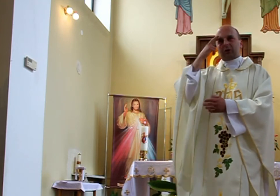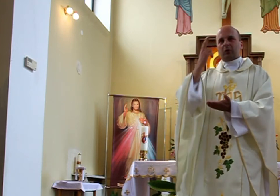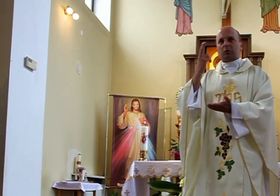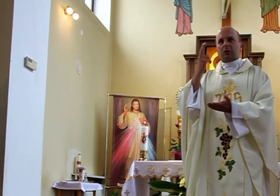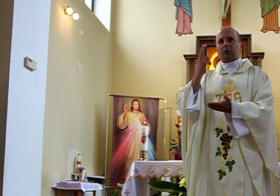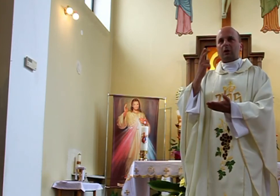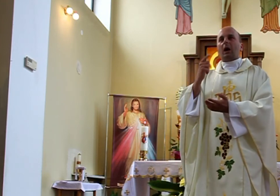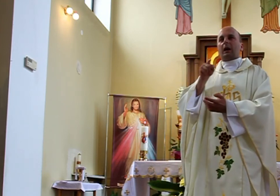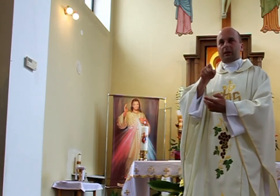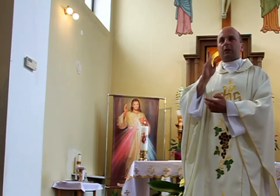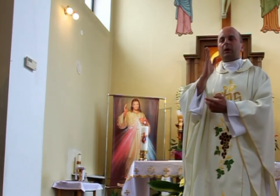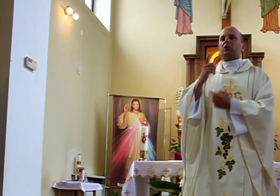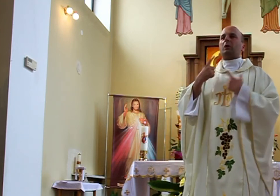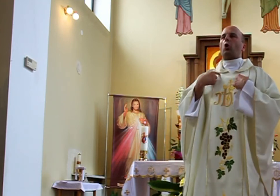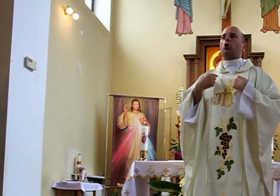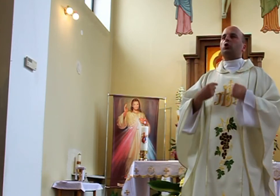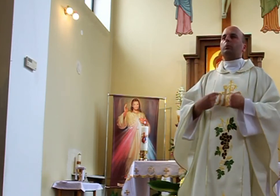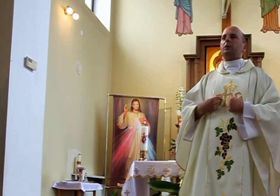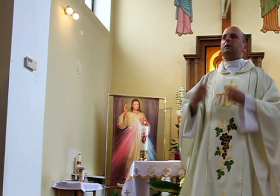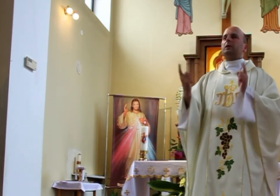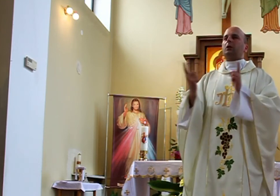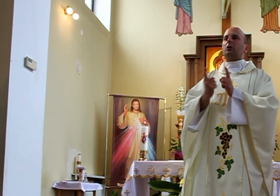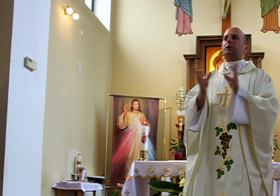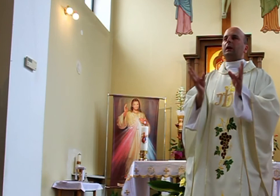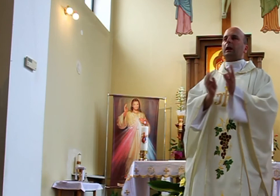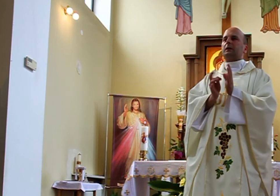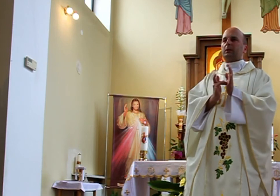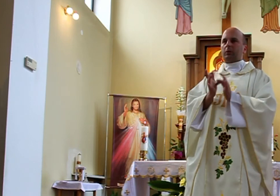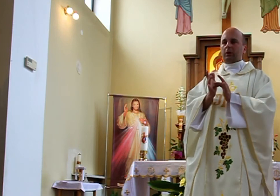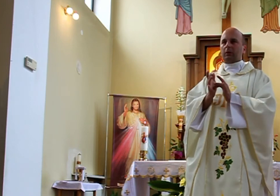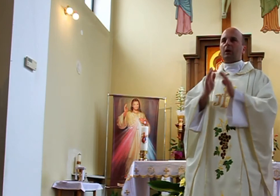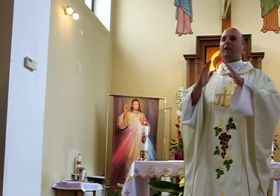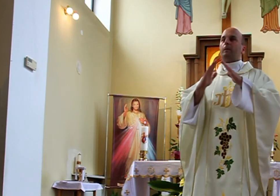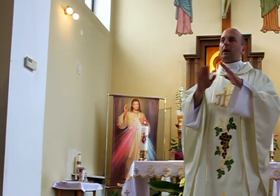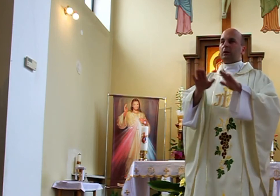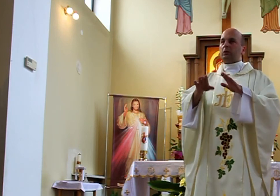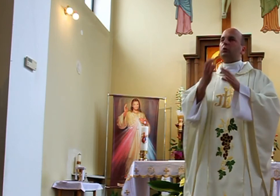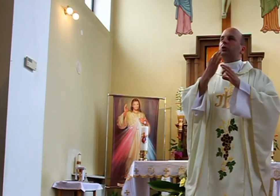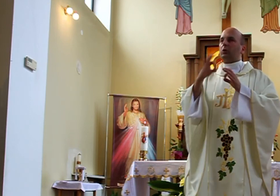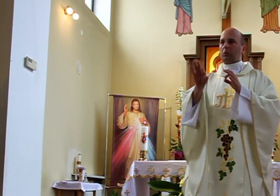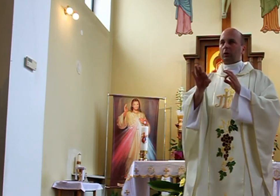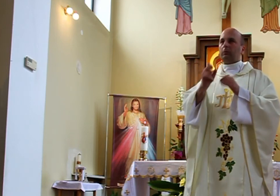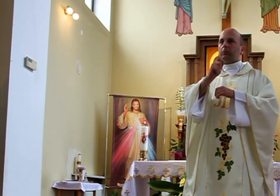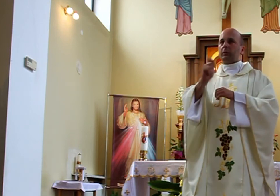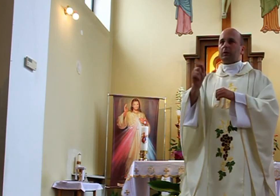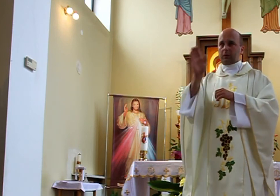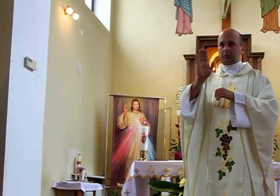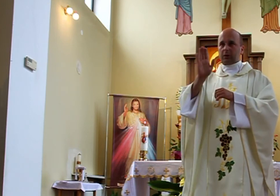nie rozumieć, ale Ty będziesz miał osobisty kontakt razem z Bogiem miejscu szczególnym, poświęconym przez